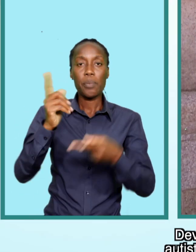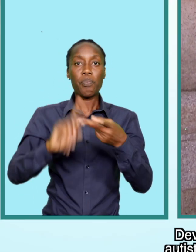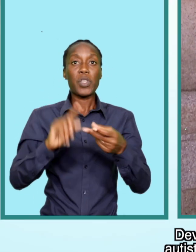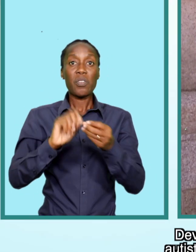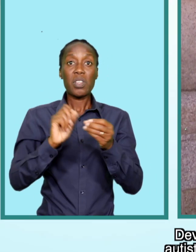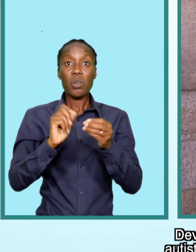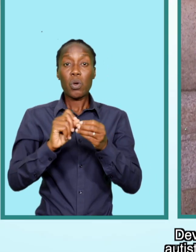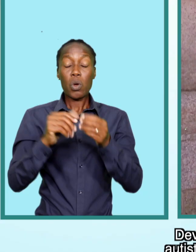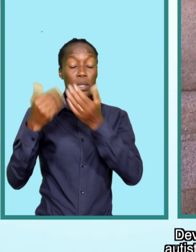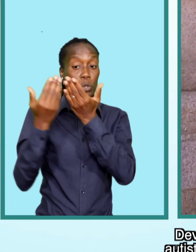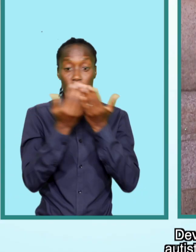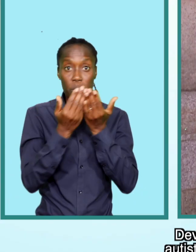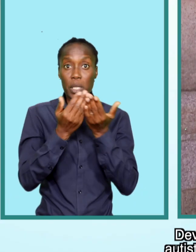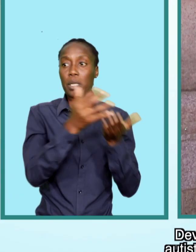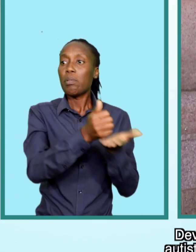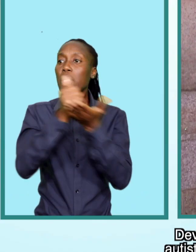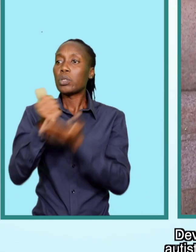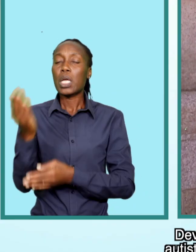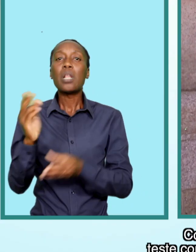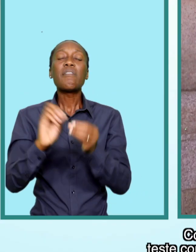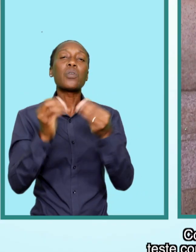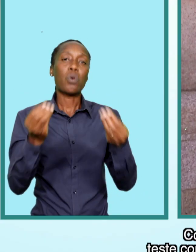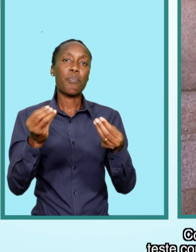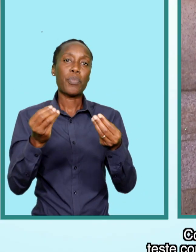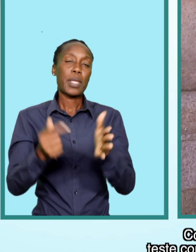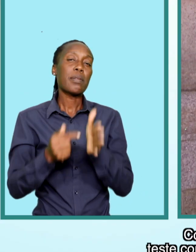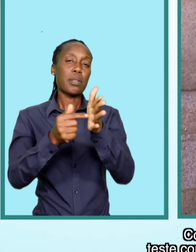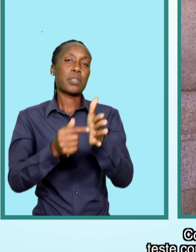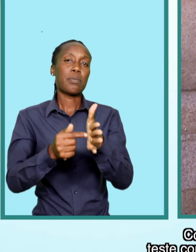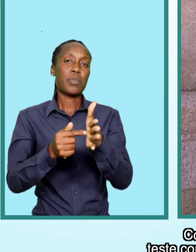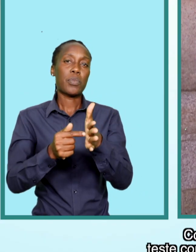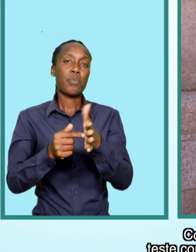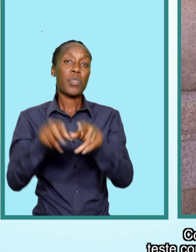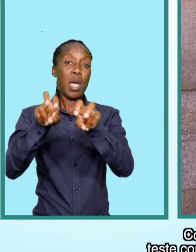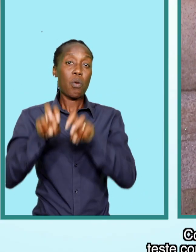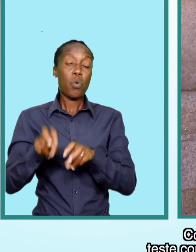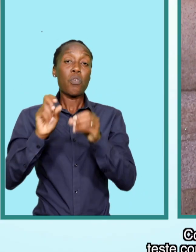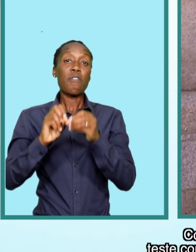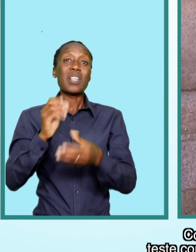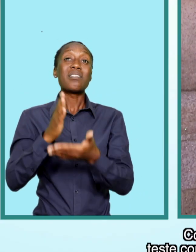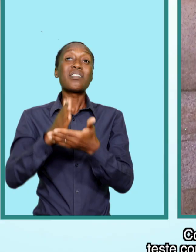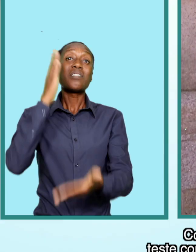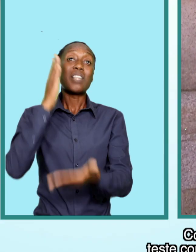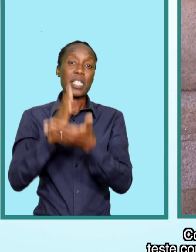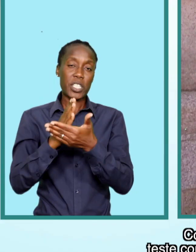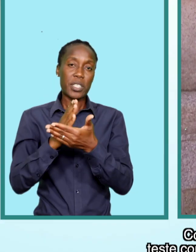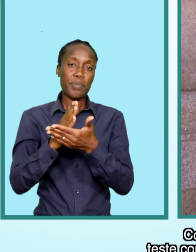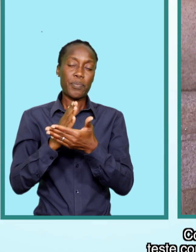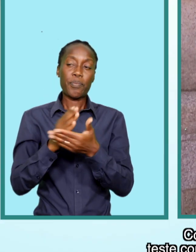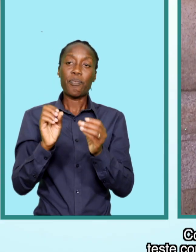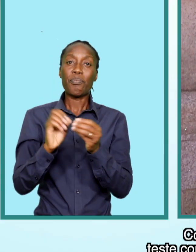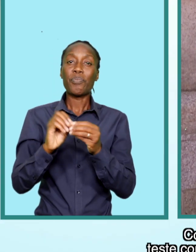Então, devem saber lidar com esse aluno, como lidar com esse aluno no dia de teste, como lidar com esse